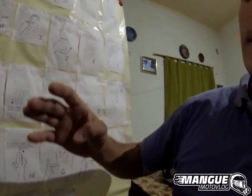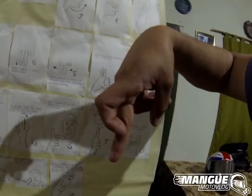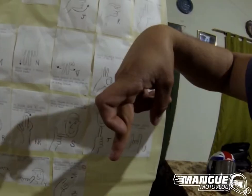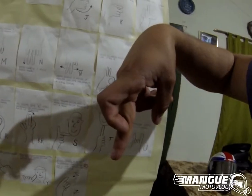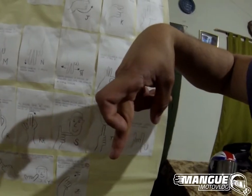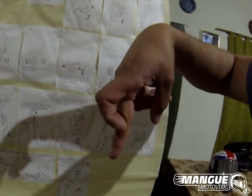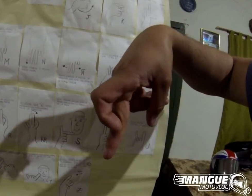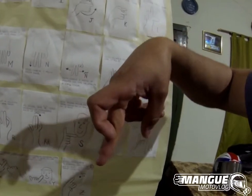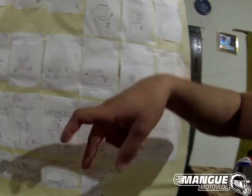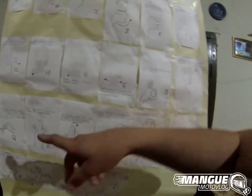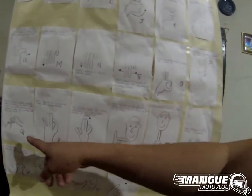La letra Q.